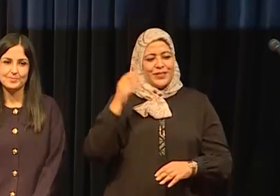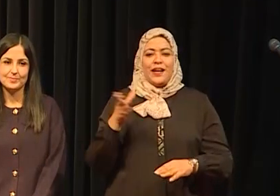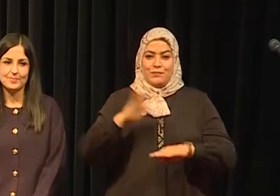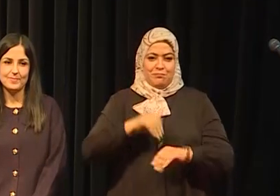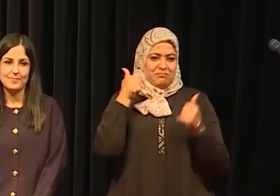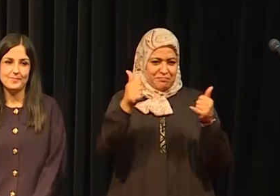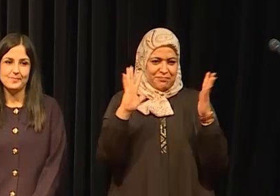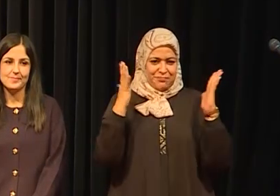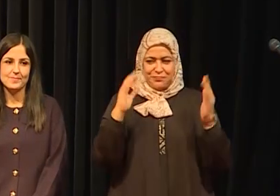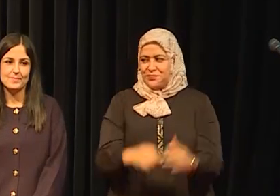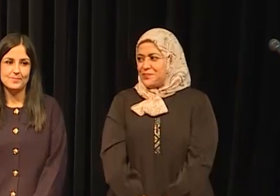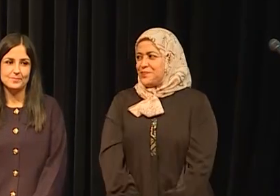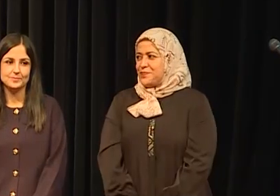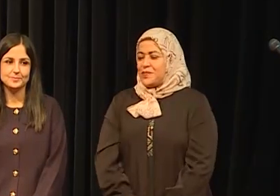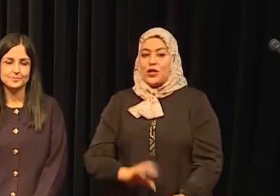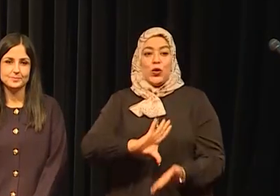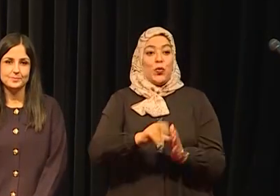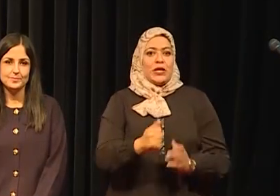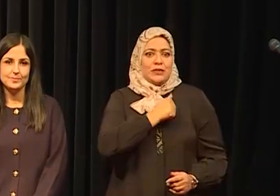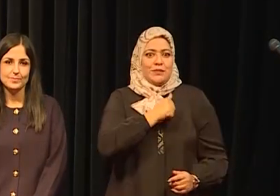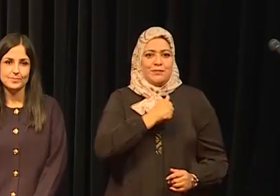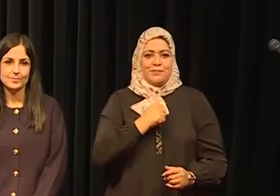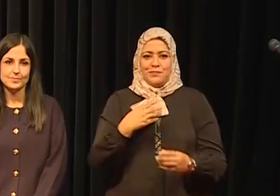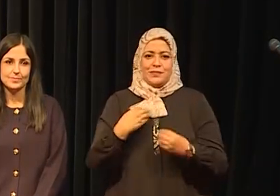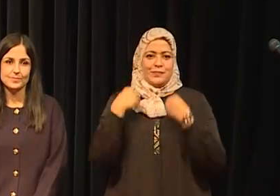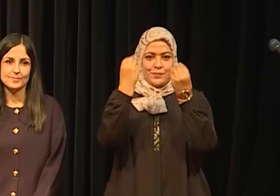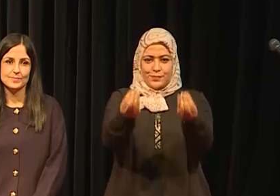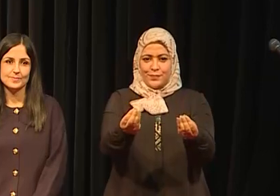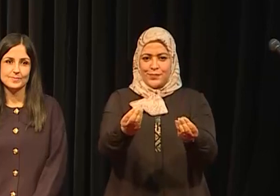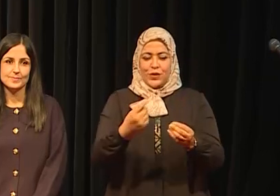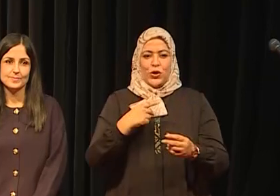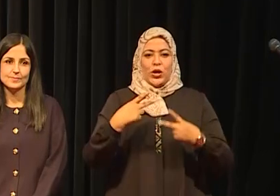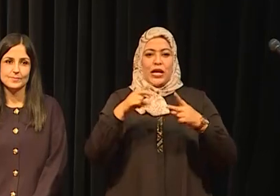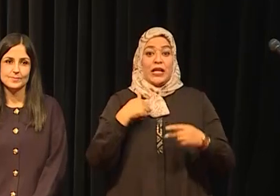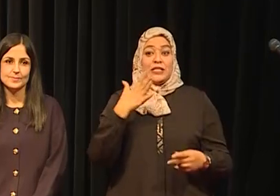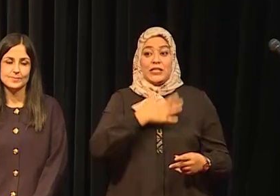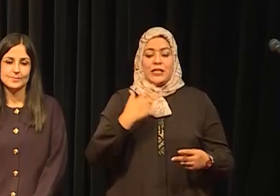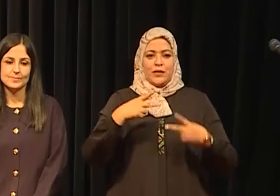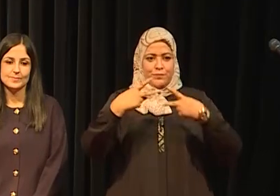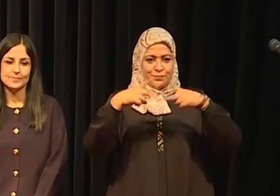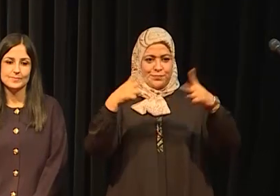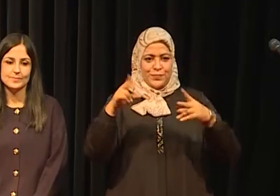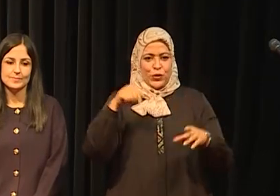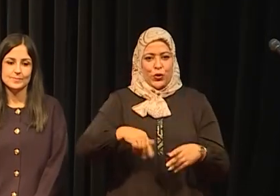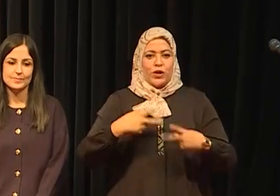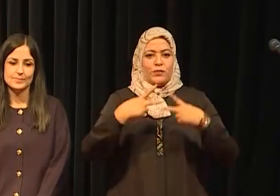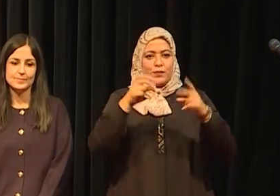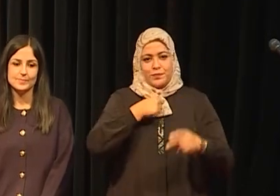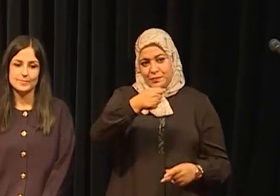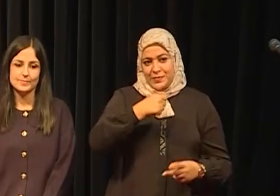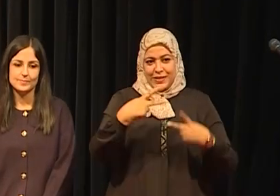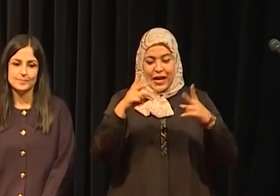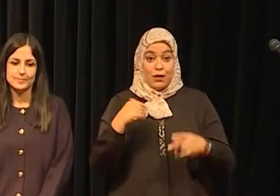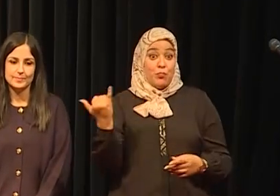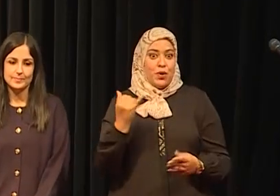هكذا بكل اعتزاز وتقدير يطيب لي أن أفتتح فعالية هذا اللقاء